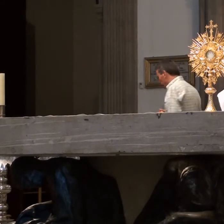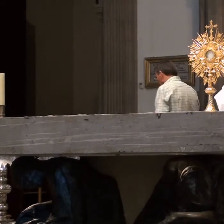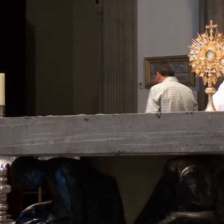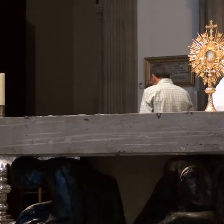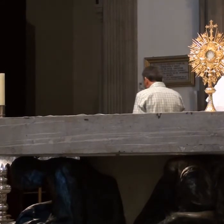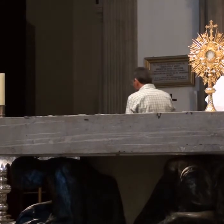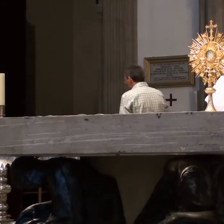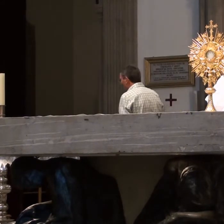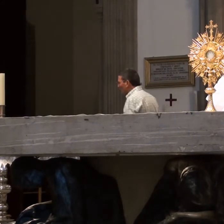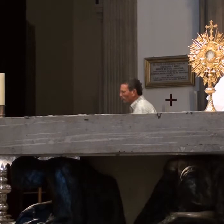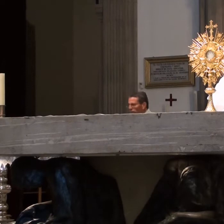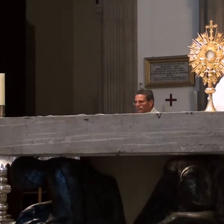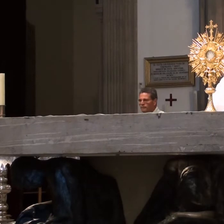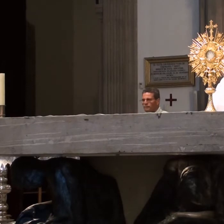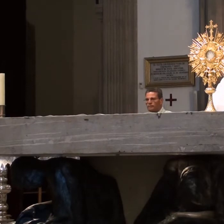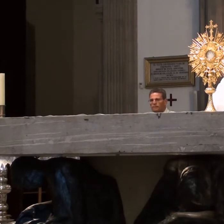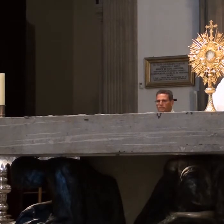lugar donde